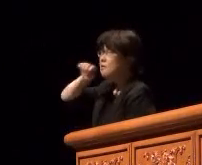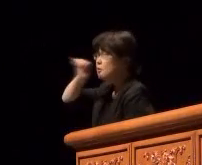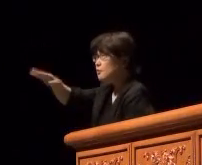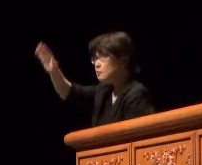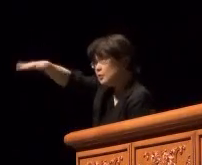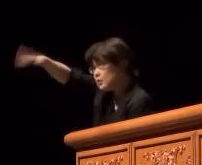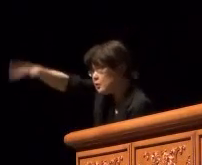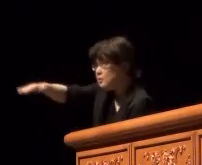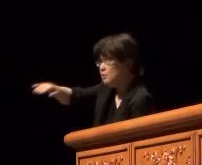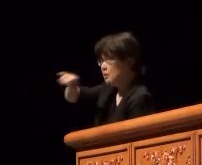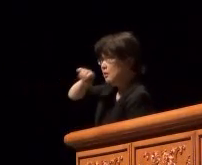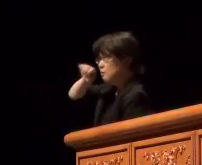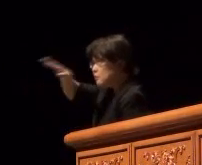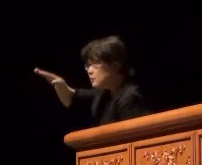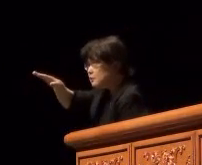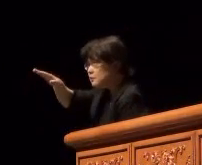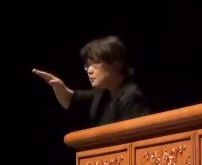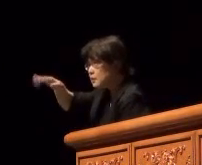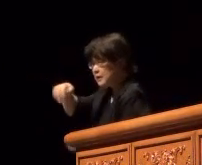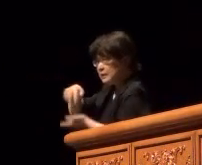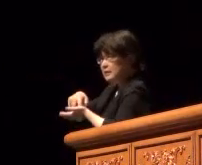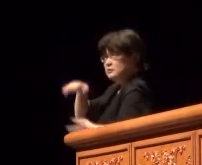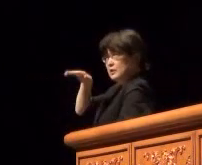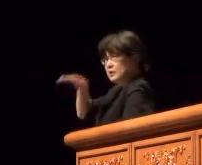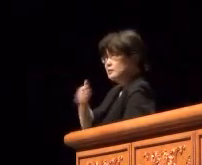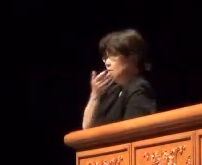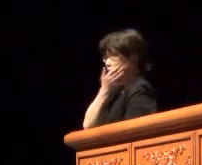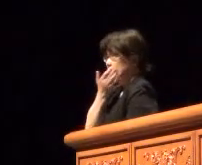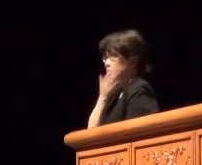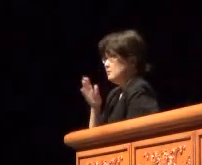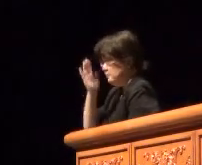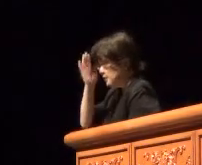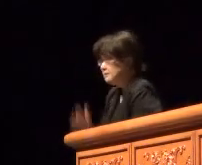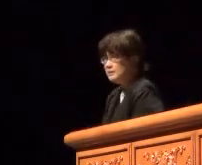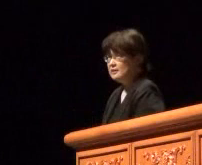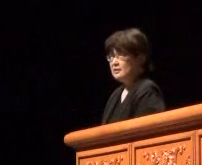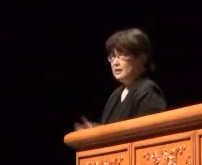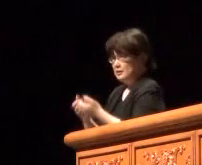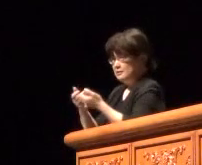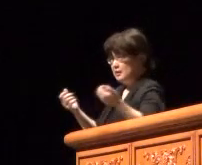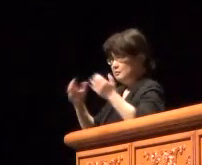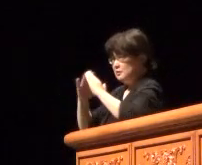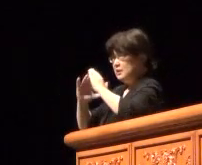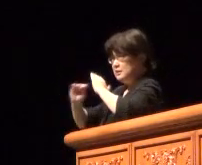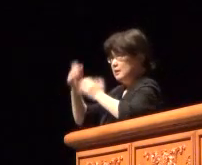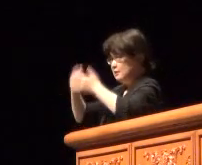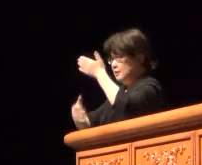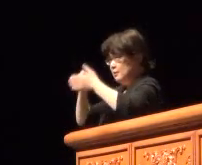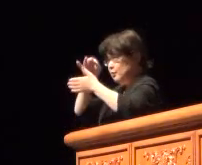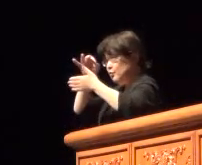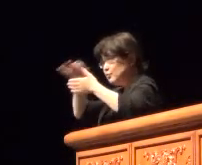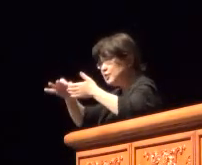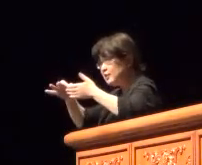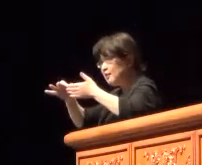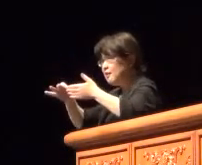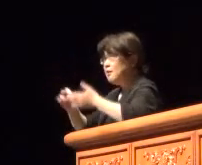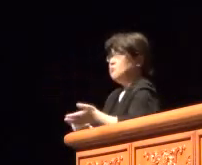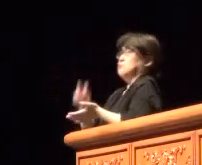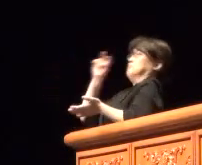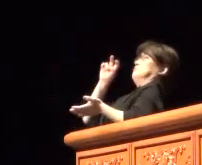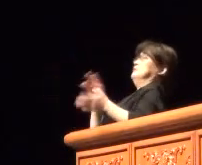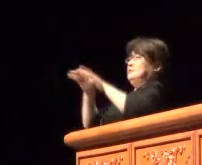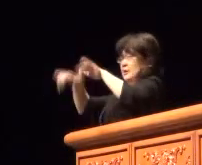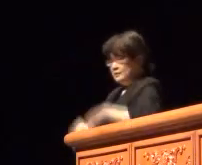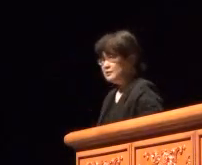人であるということを大事にしてください。そしてもう一つ、久しぶりに家に帰ってテレビをつけてちょっとのけぞりました